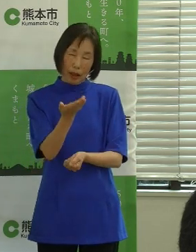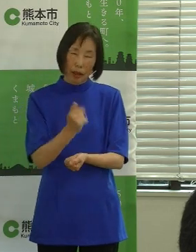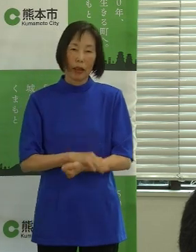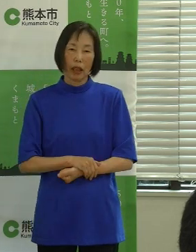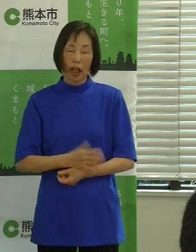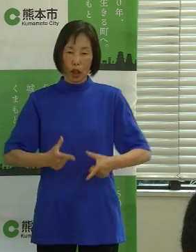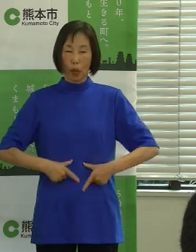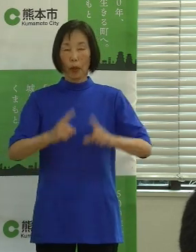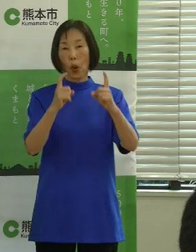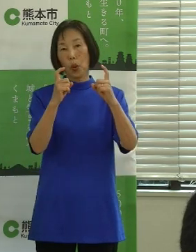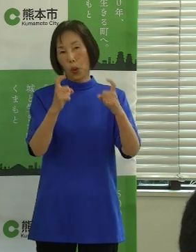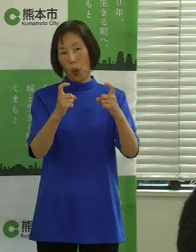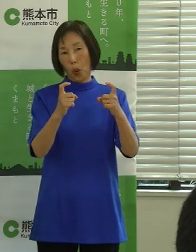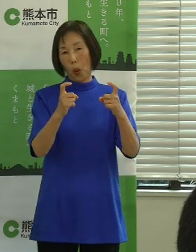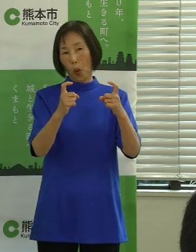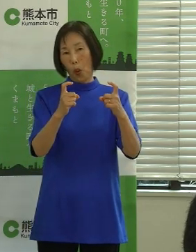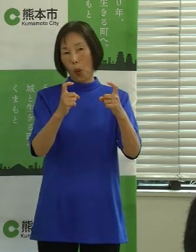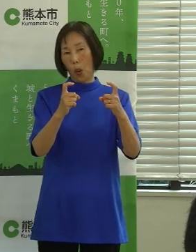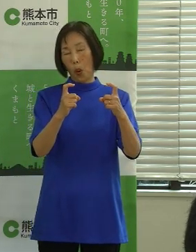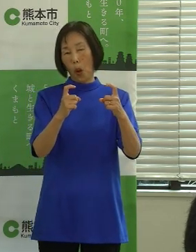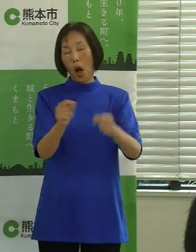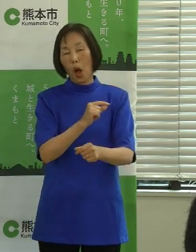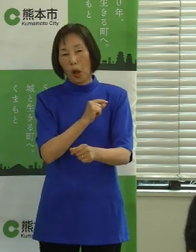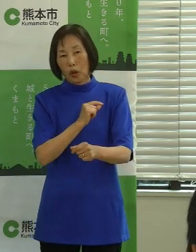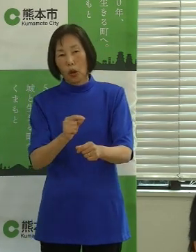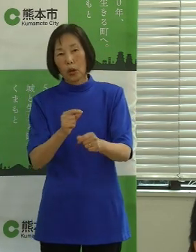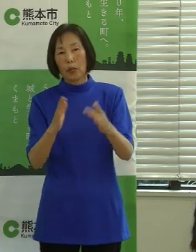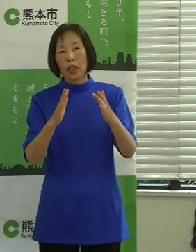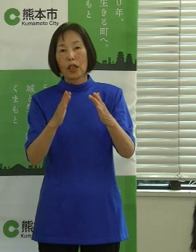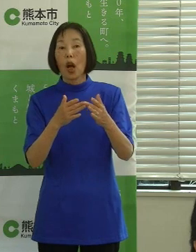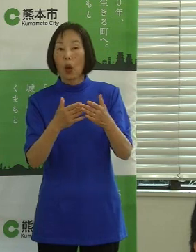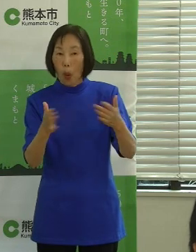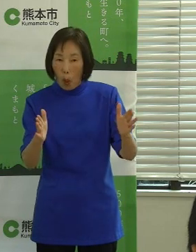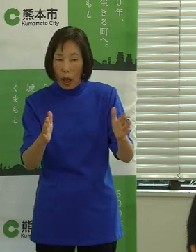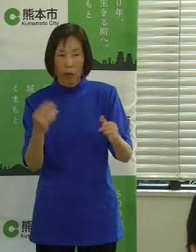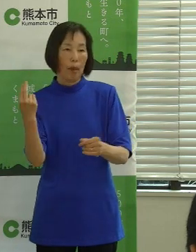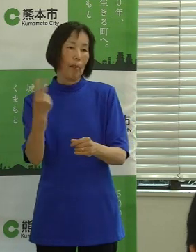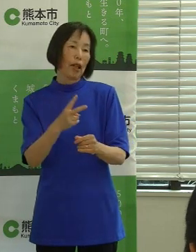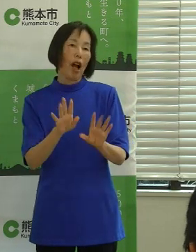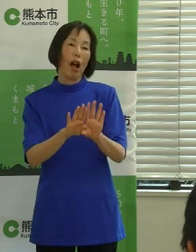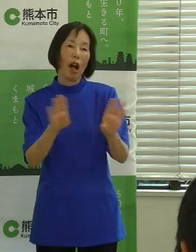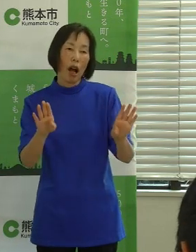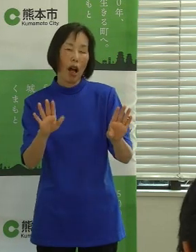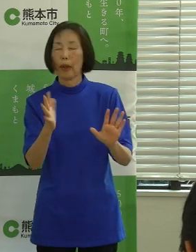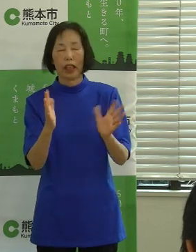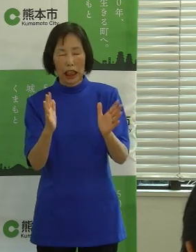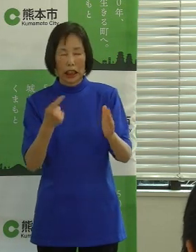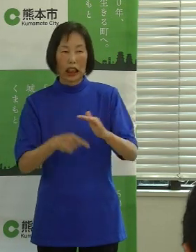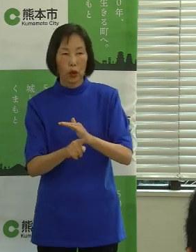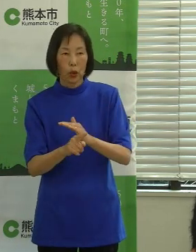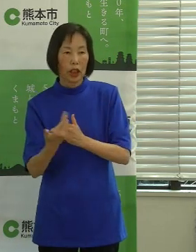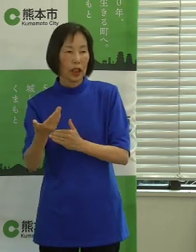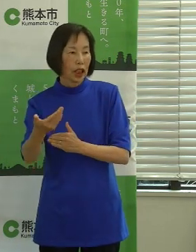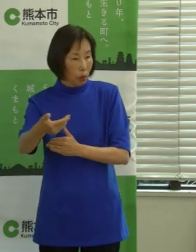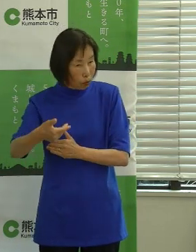熊本城の特別公開をまだ再開しないということで、はいはい、 は